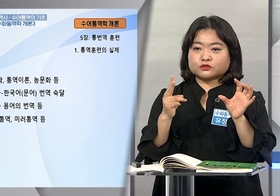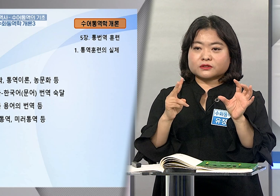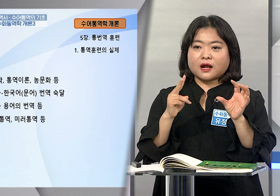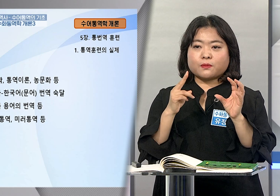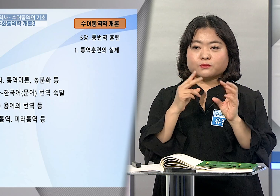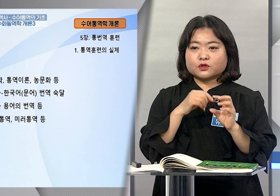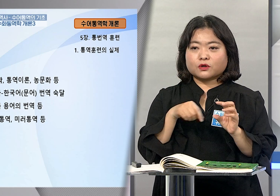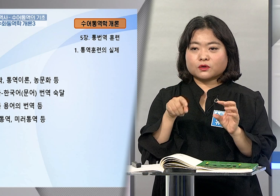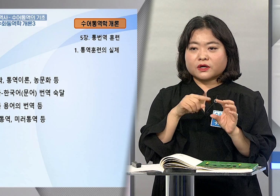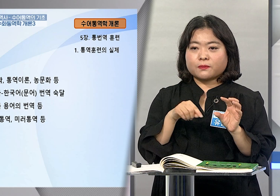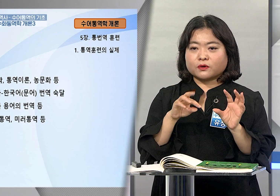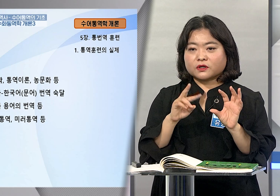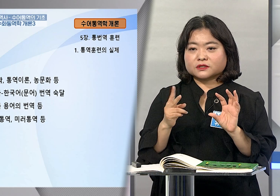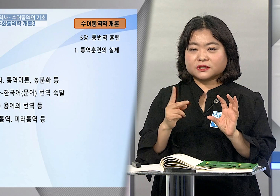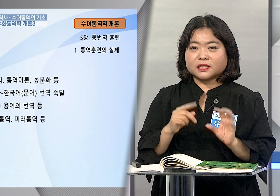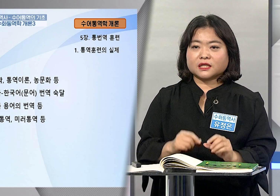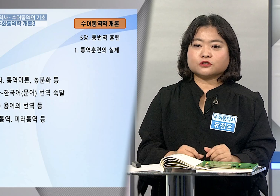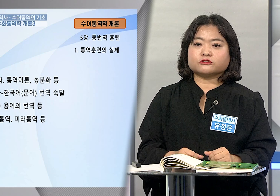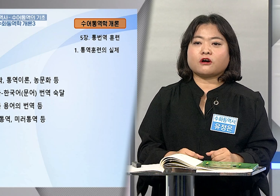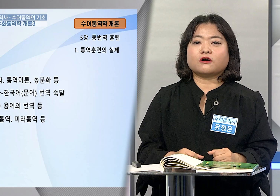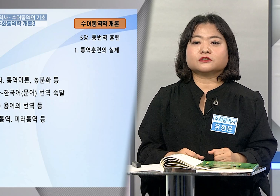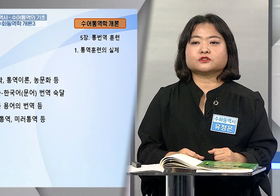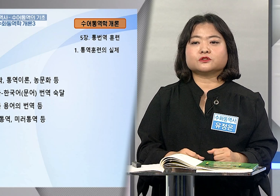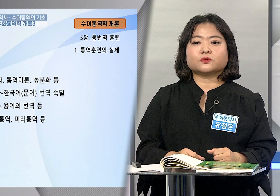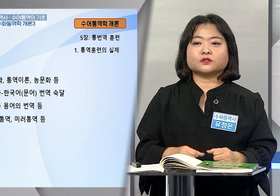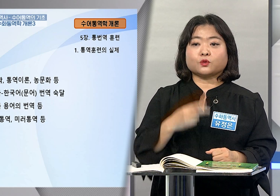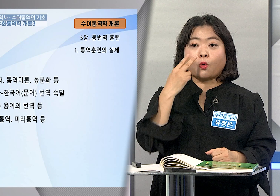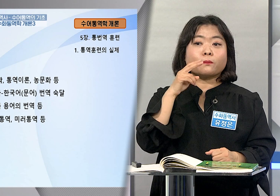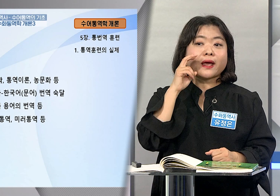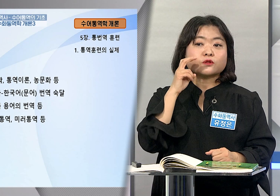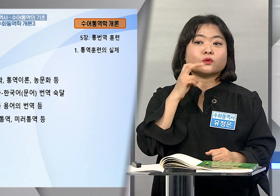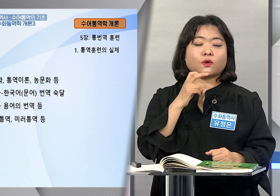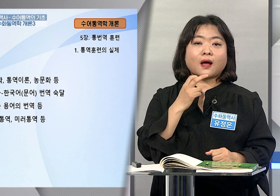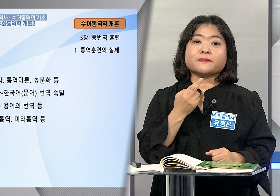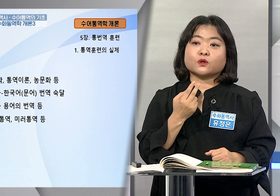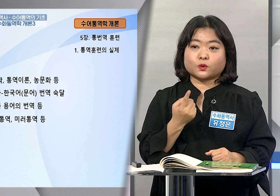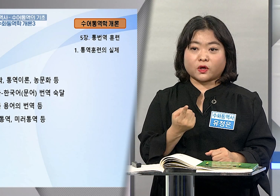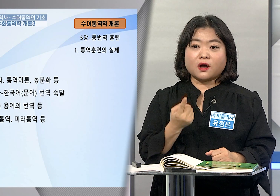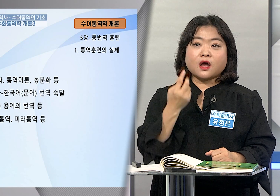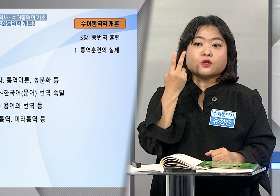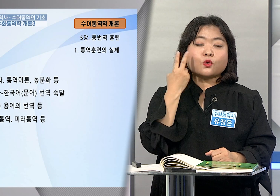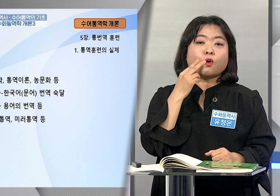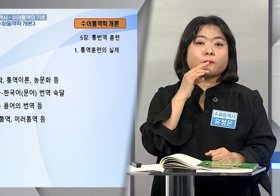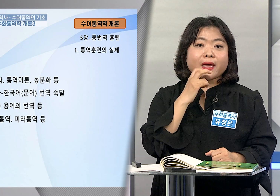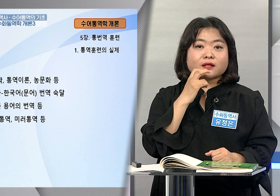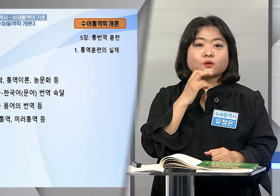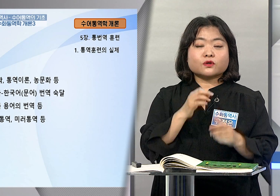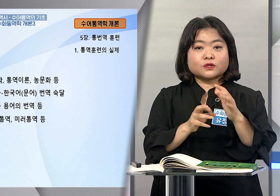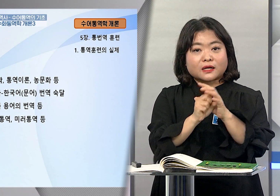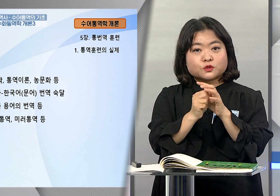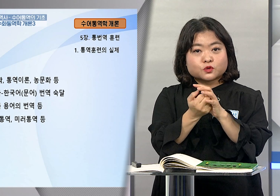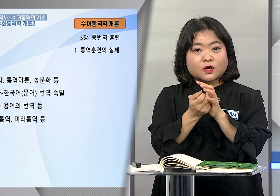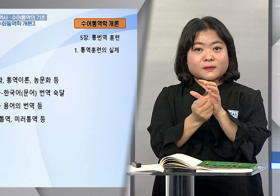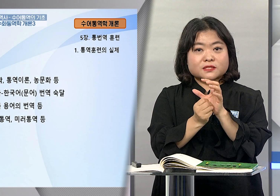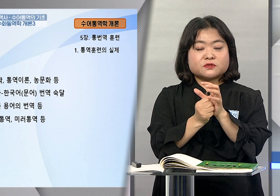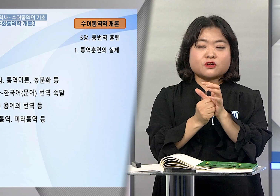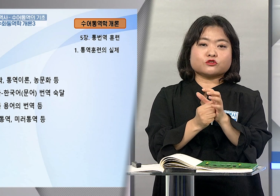숙달, 법률 영어의 번역 등이 있고요. 특수 용어는 농맹 통역과 미러 통역. 농맹 통역은 아까 촉수화로 말씀드렸고